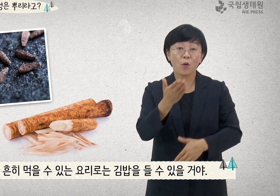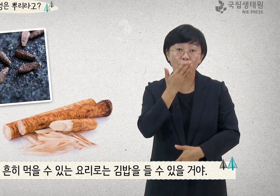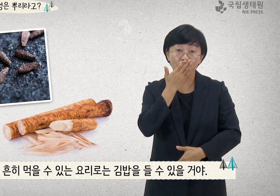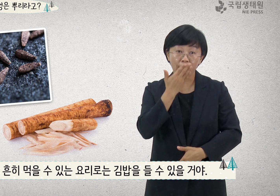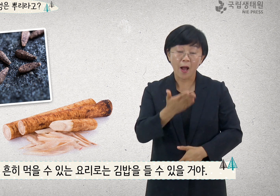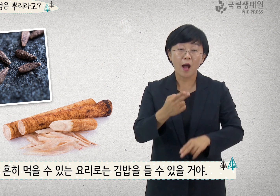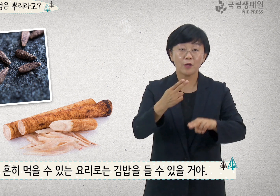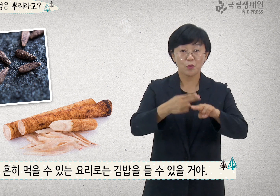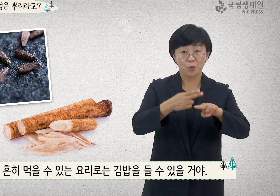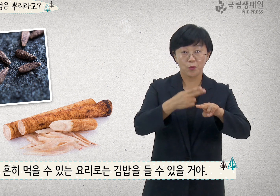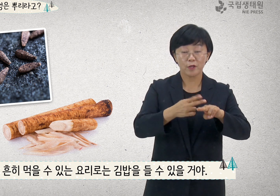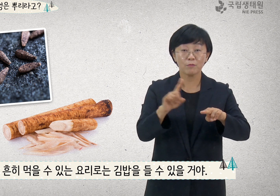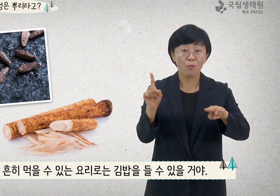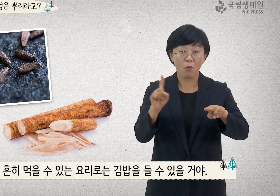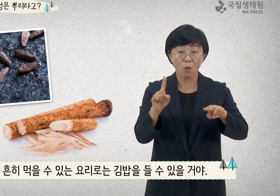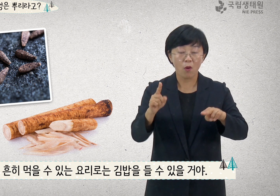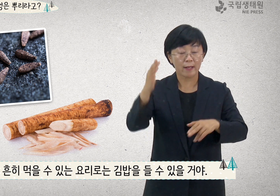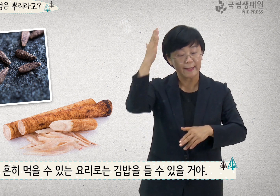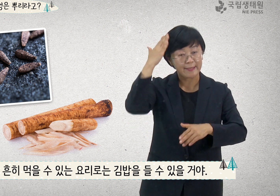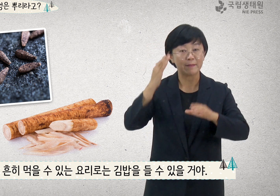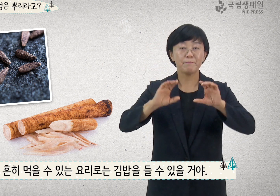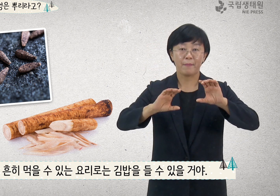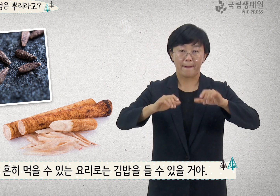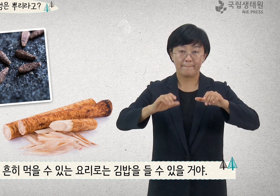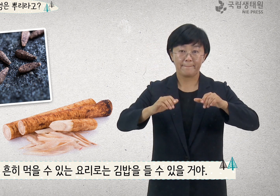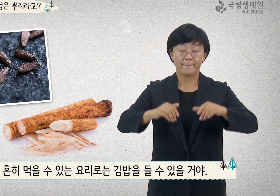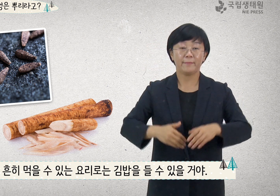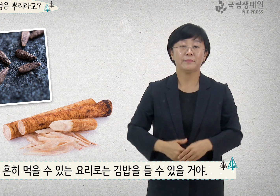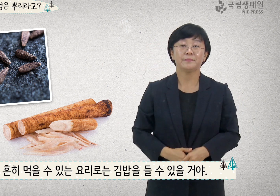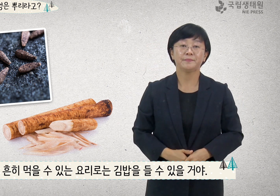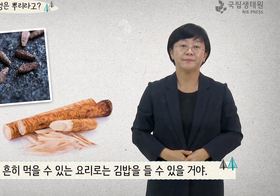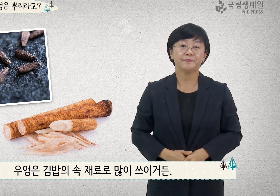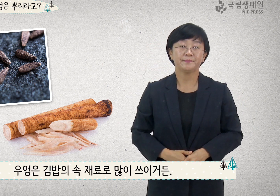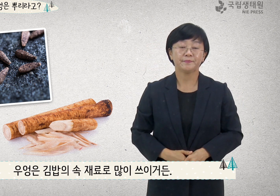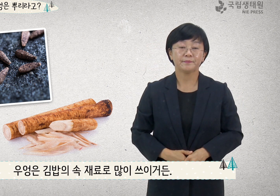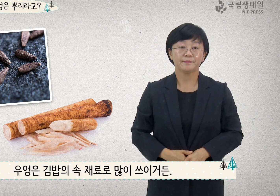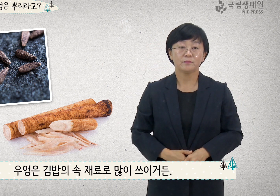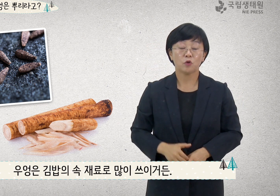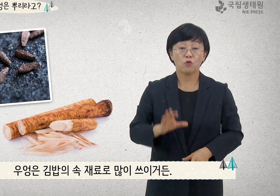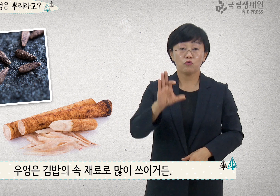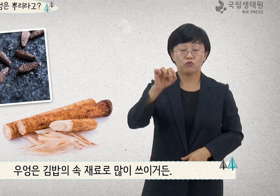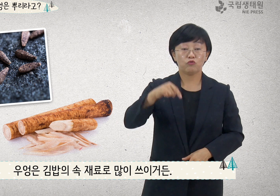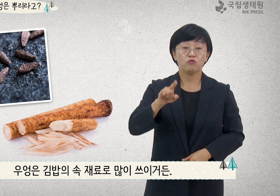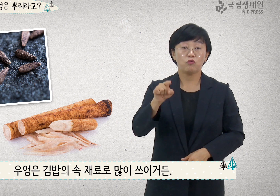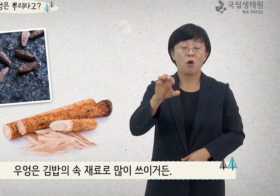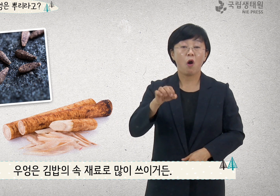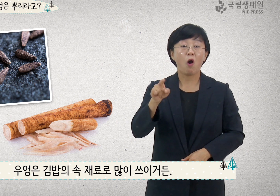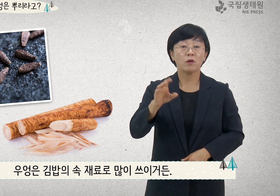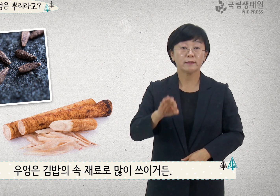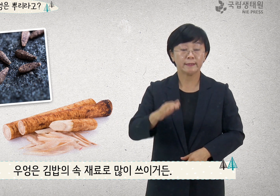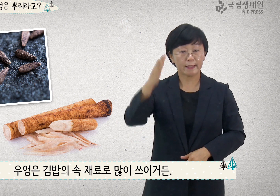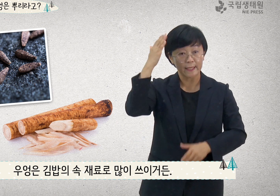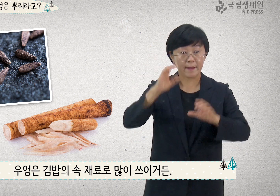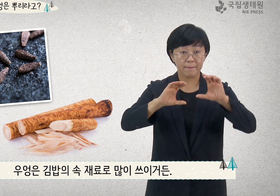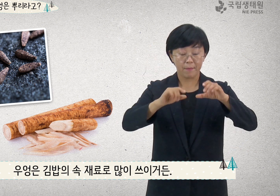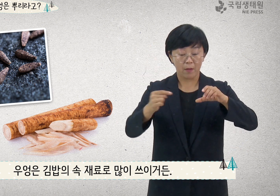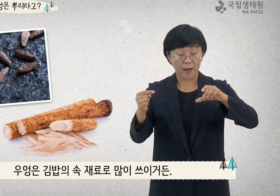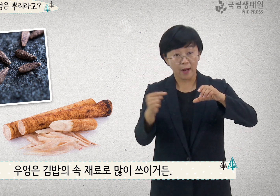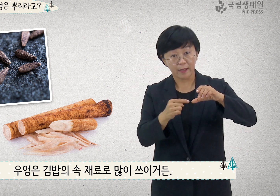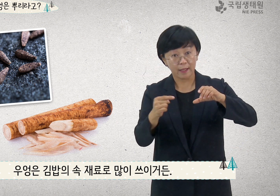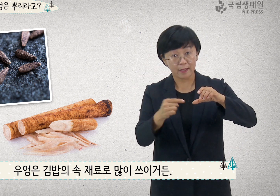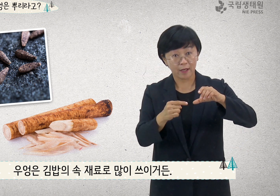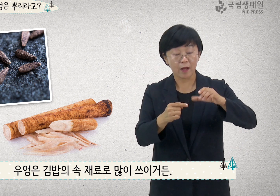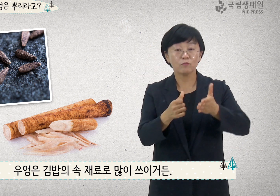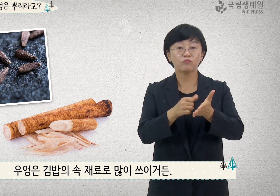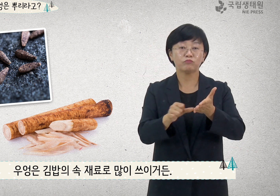가장 흔히 먹을 수 있는 요리로는 김밥을 들 수 있을 거야. 우엉은 김밥의 속재료로 많이